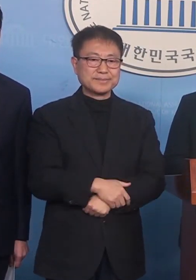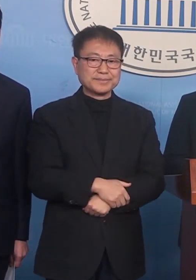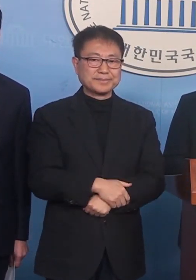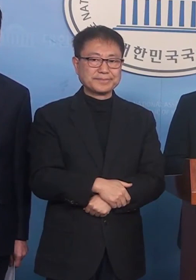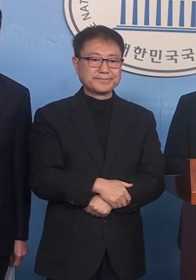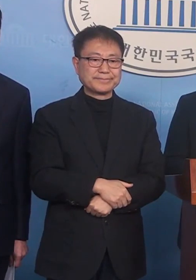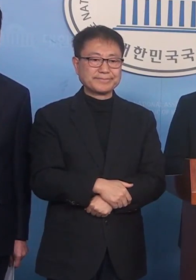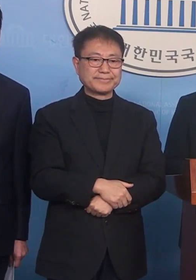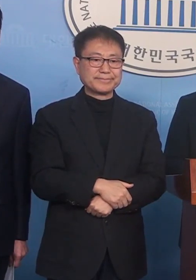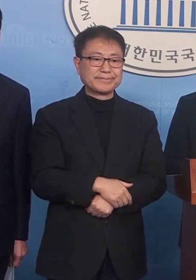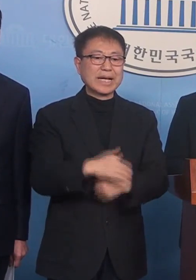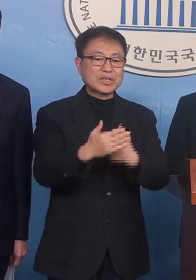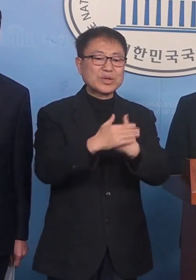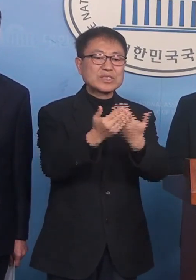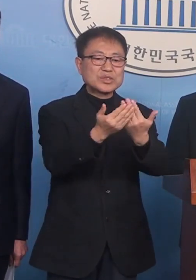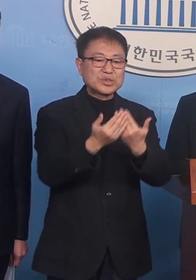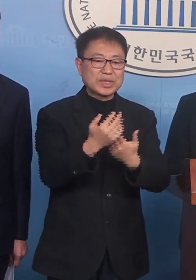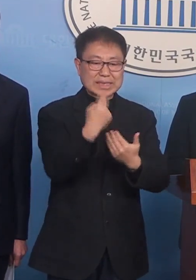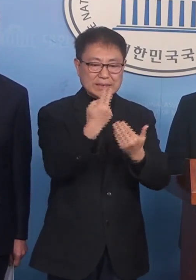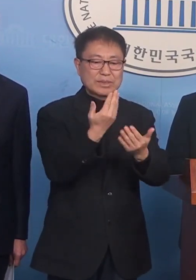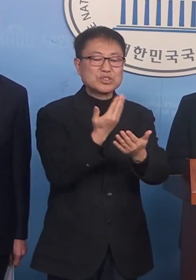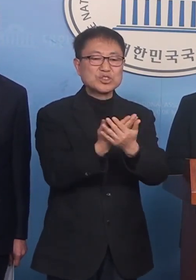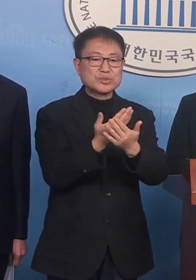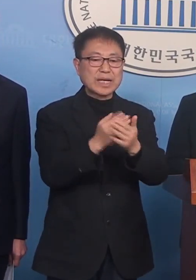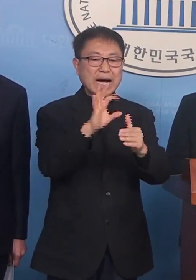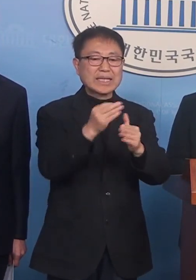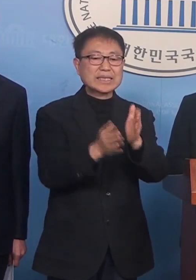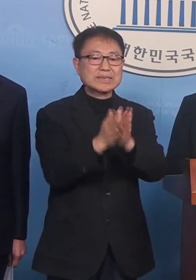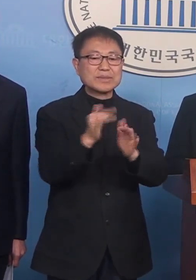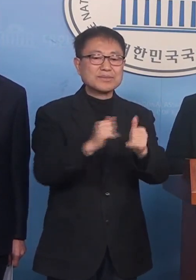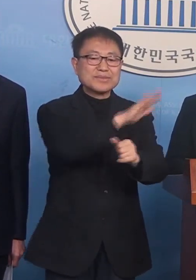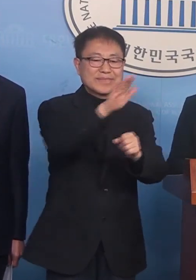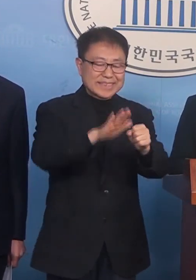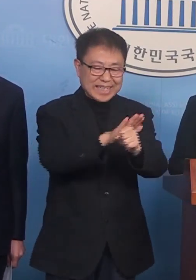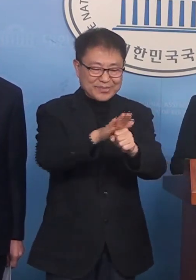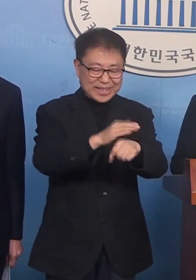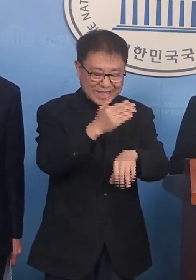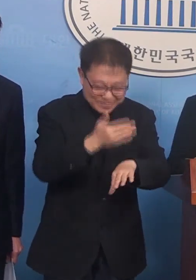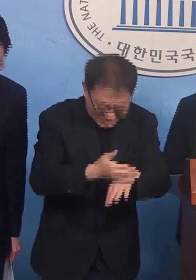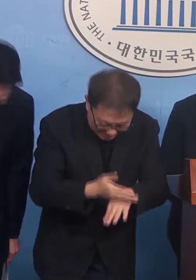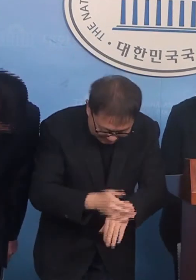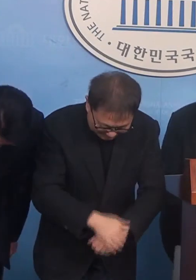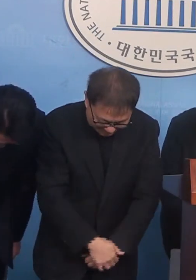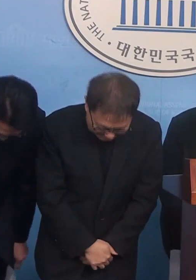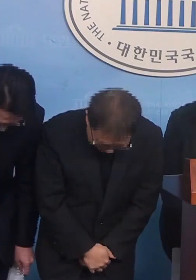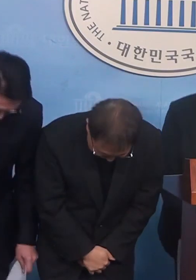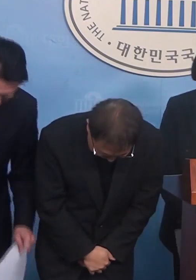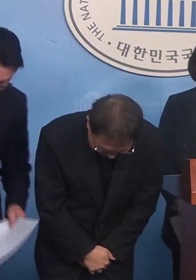응원해 주시고 지켜봐 주십시오. 안양 시민 여러분 사랑합니다. 고맙습니다.